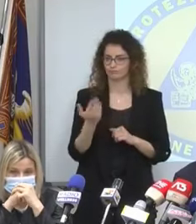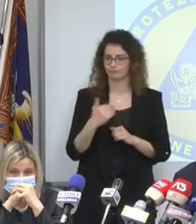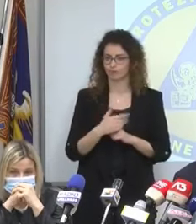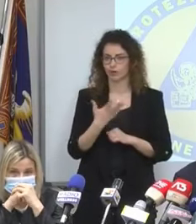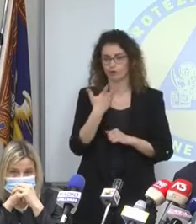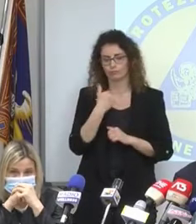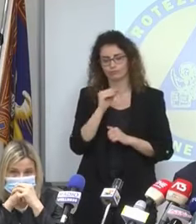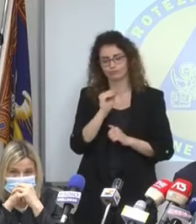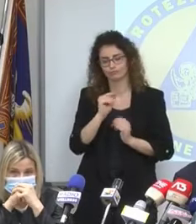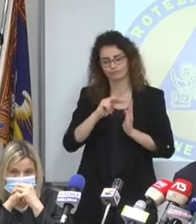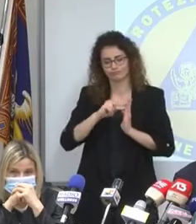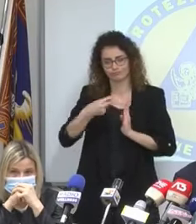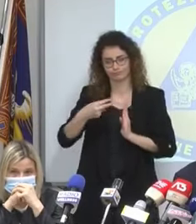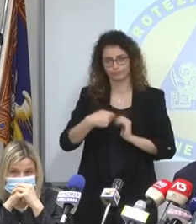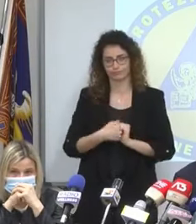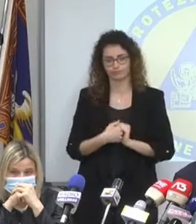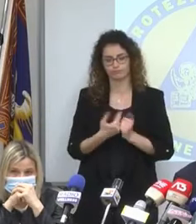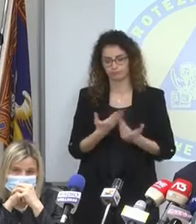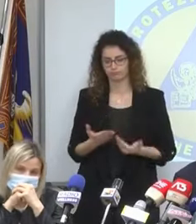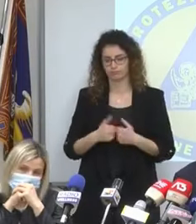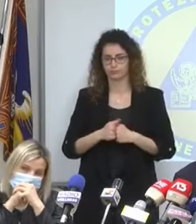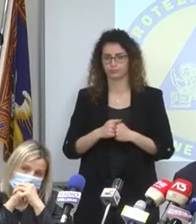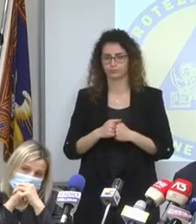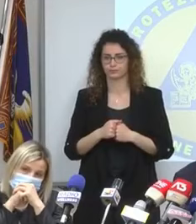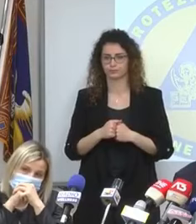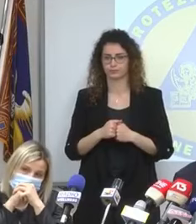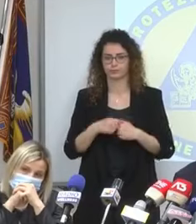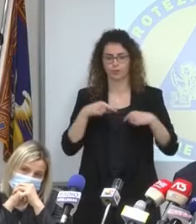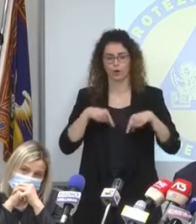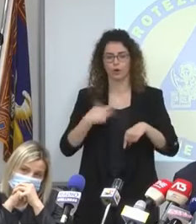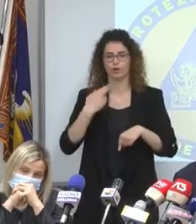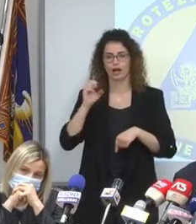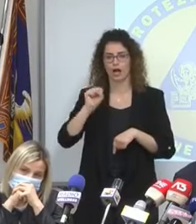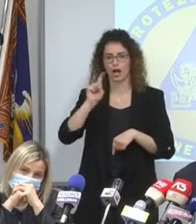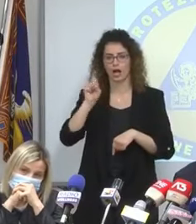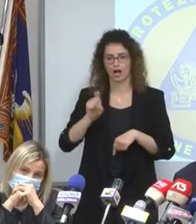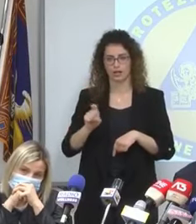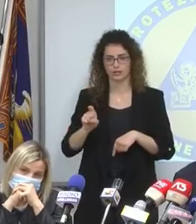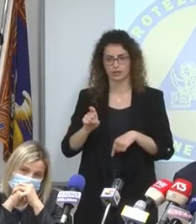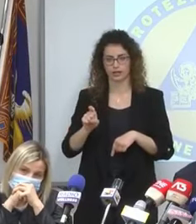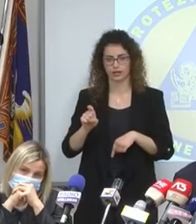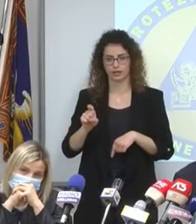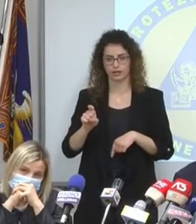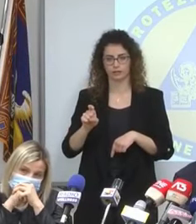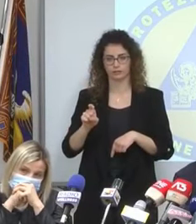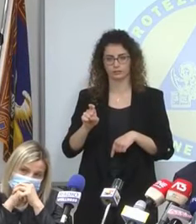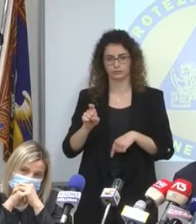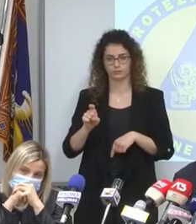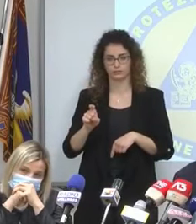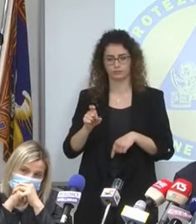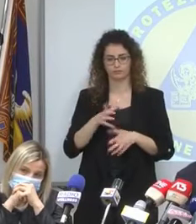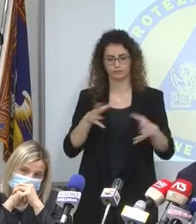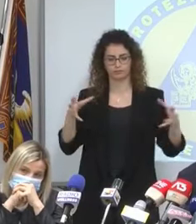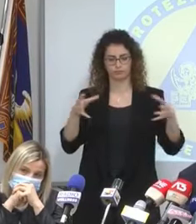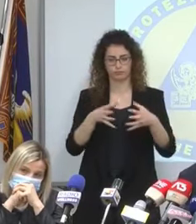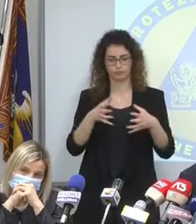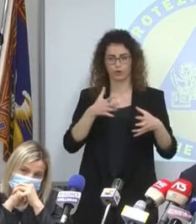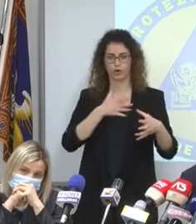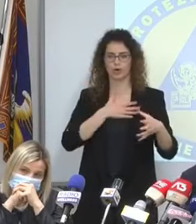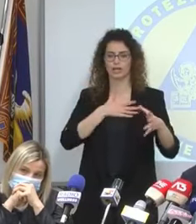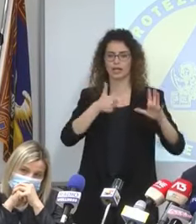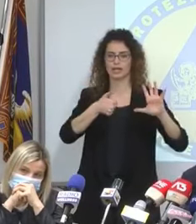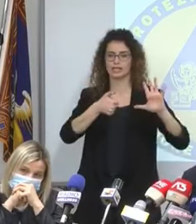domanda tecnica. Prego. Visto che adesso AstraZeneca viene destinato agli over